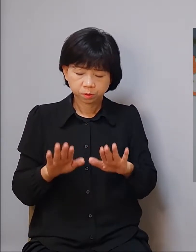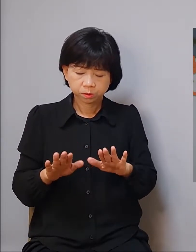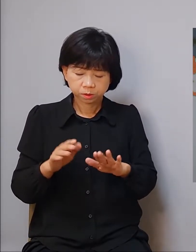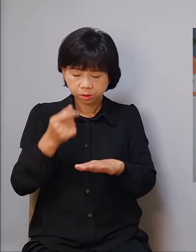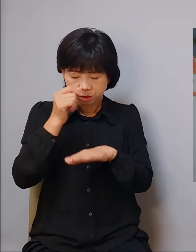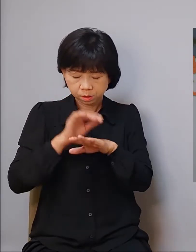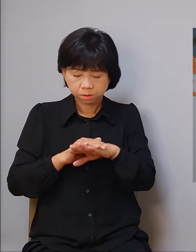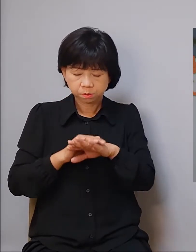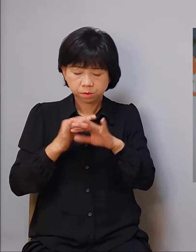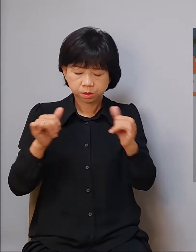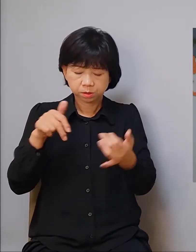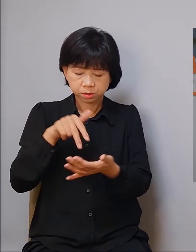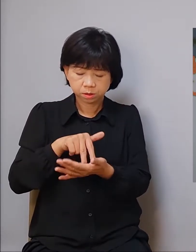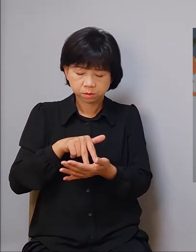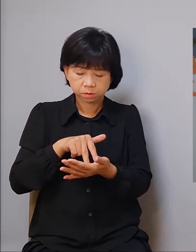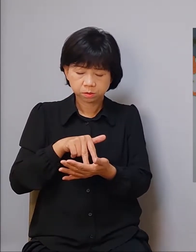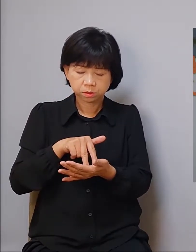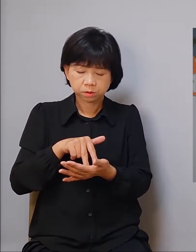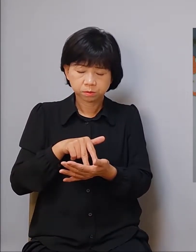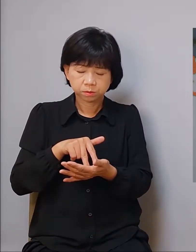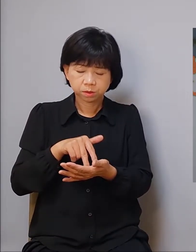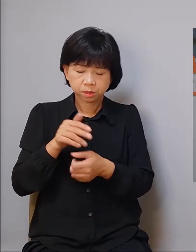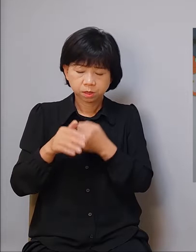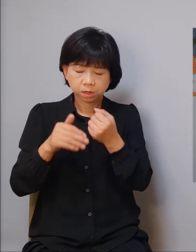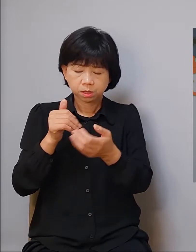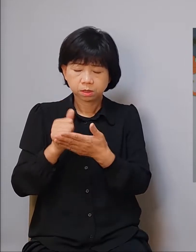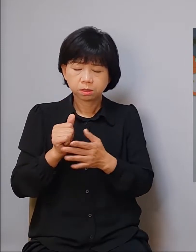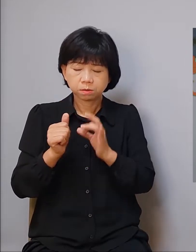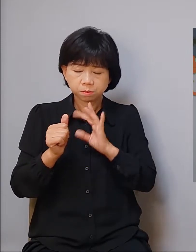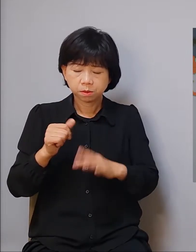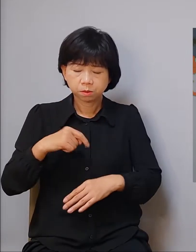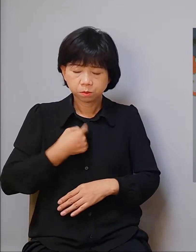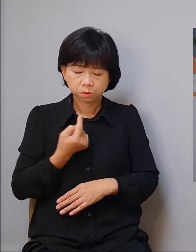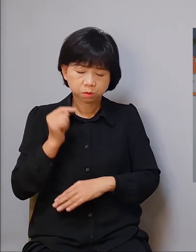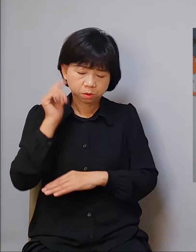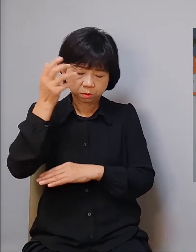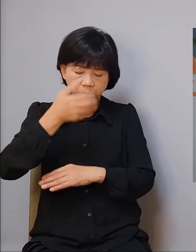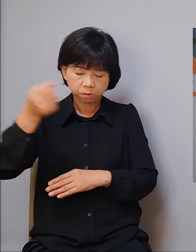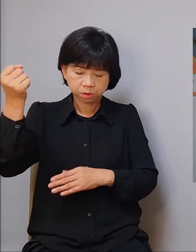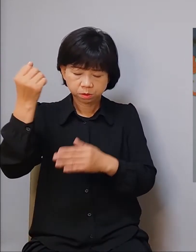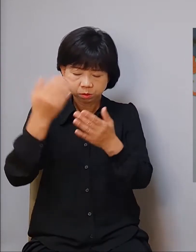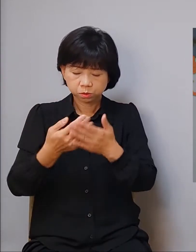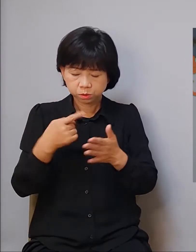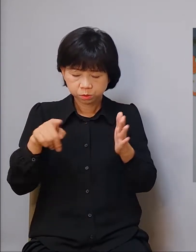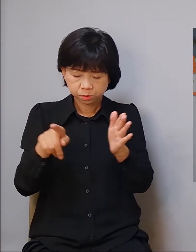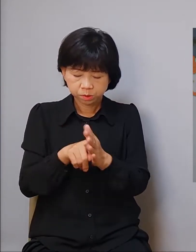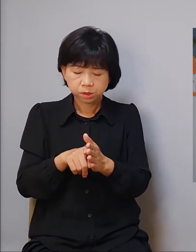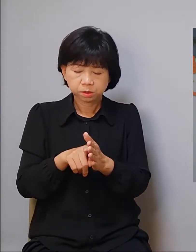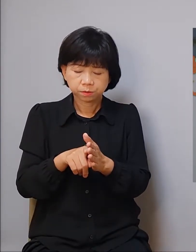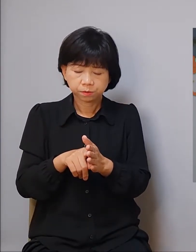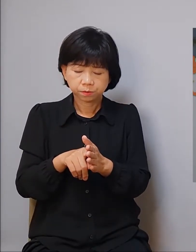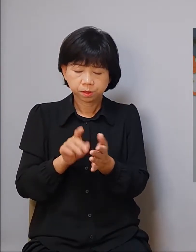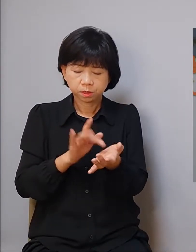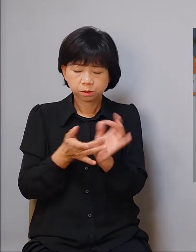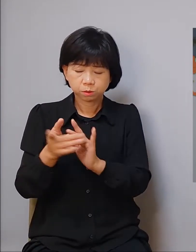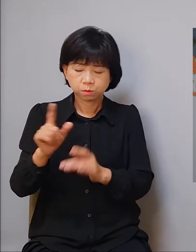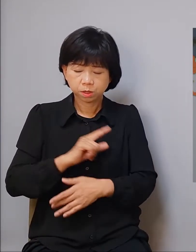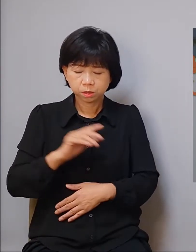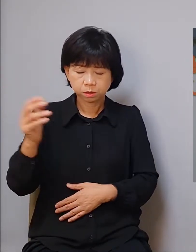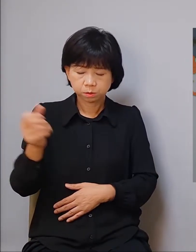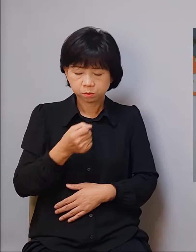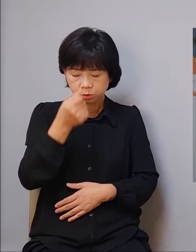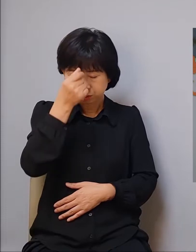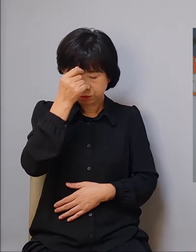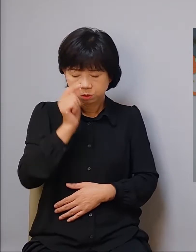시간 예배자로 섰습니다. 하나님만 홀로 영광 받아 주실 줄 믿습니다. 예수님의